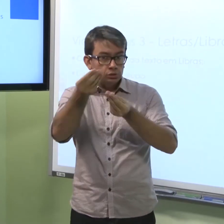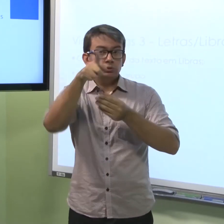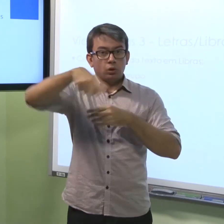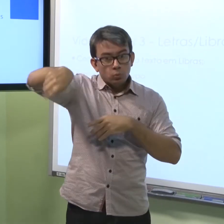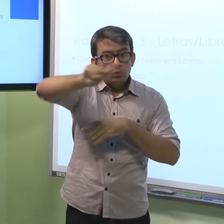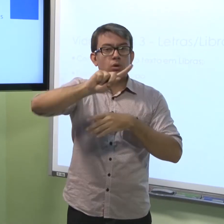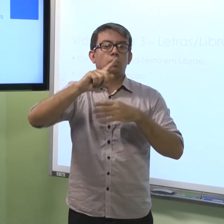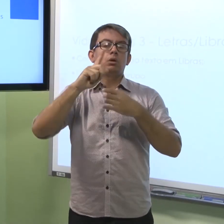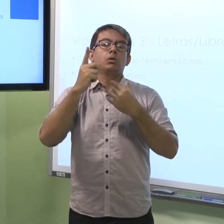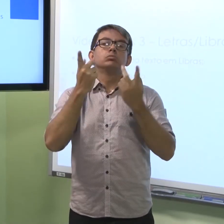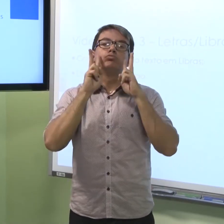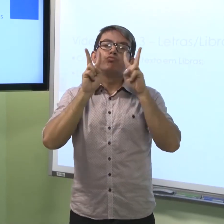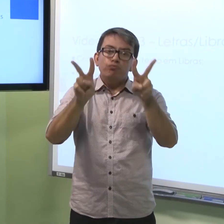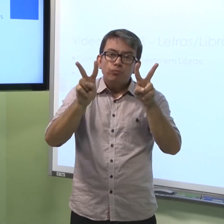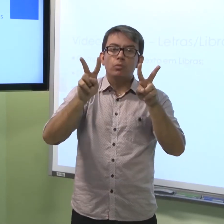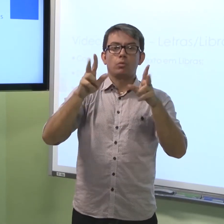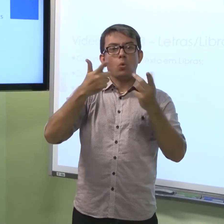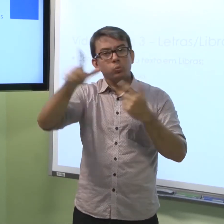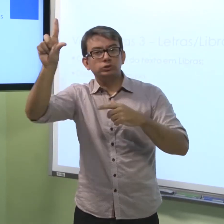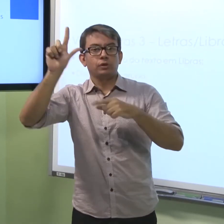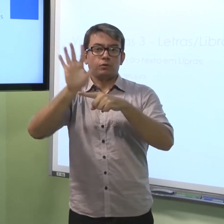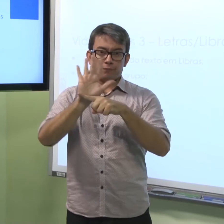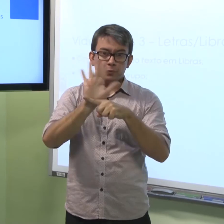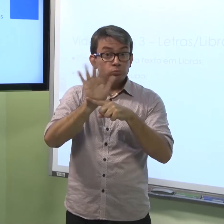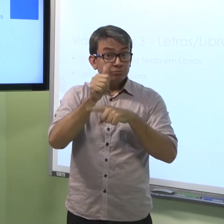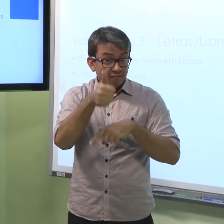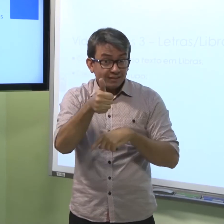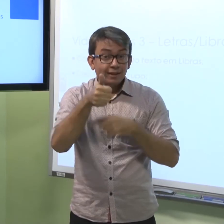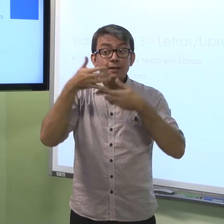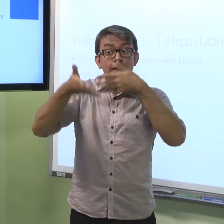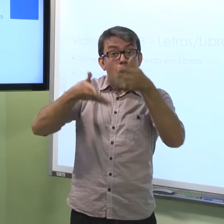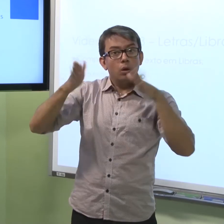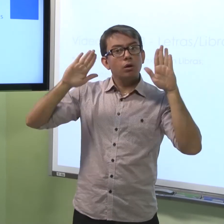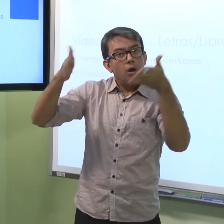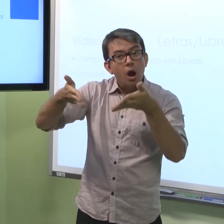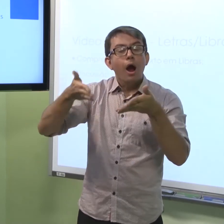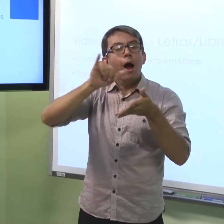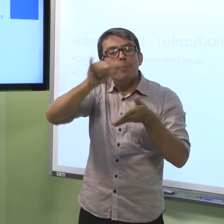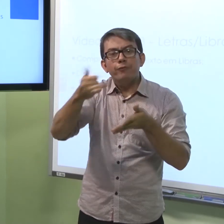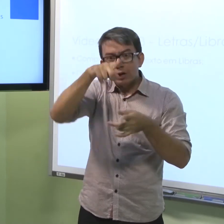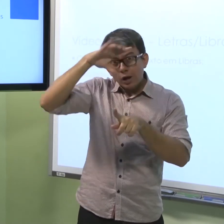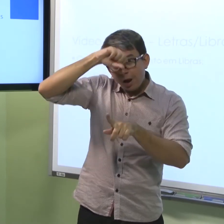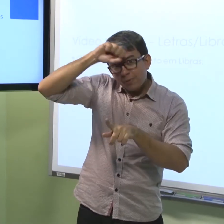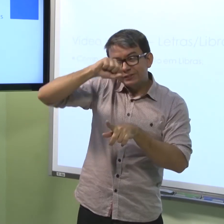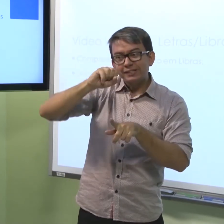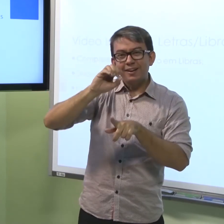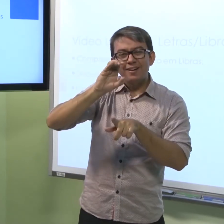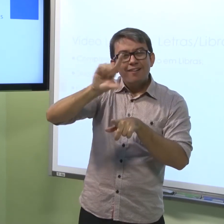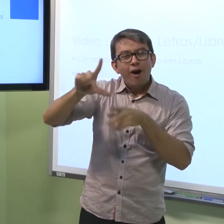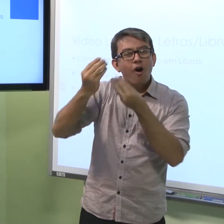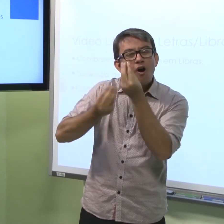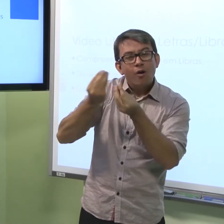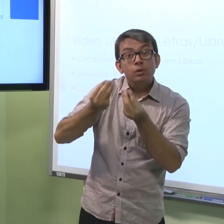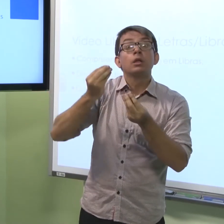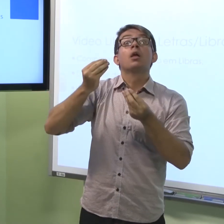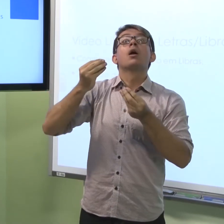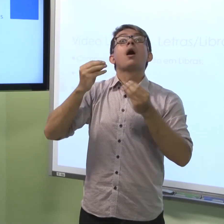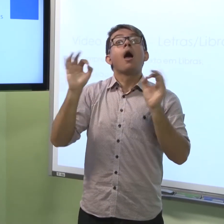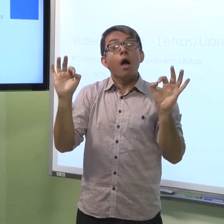Vou entregar essa atividade, esse vídeo, ele é direto em língua de sinais, então vocês aproveitem para